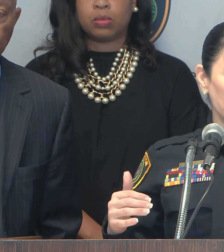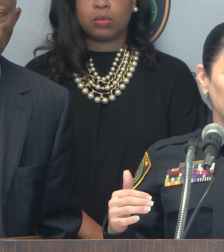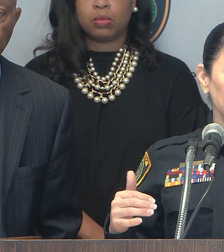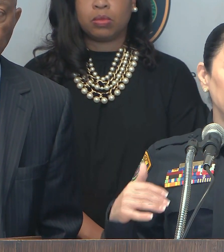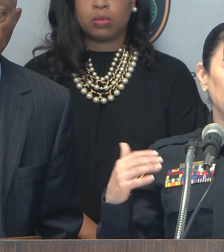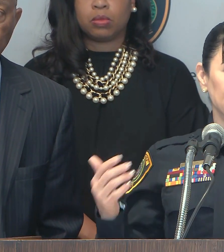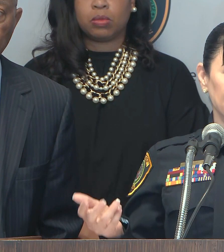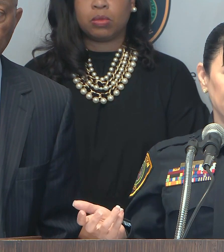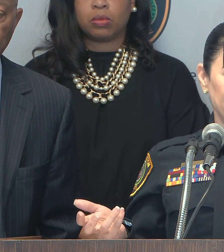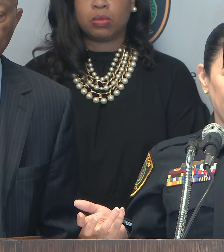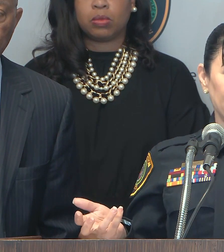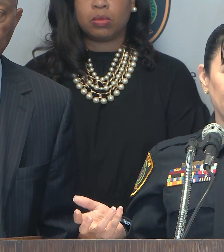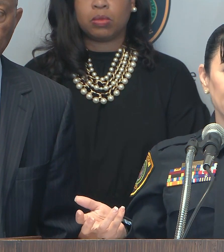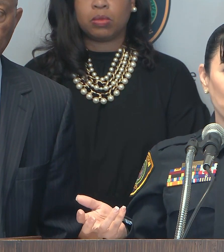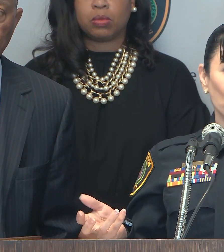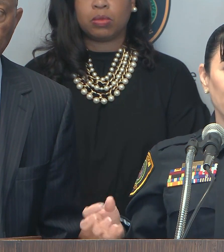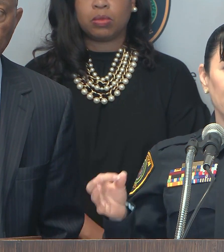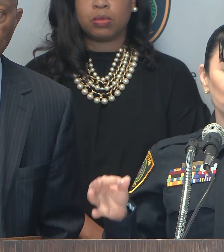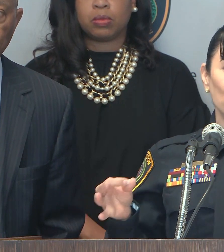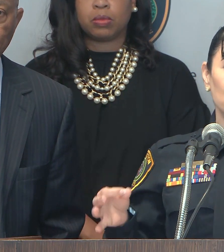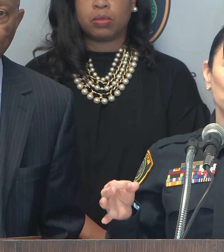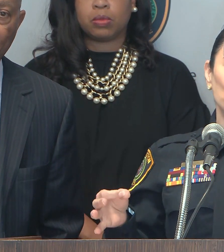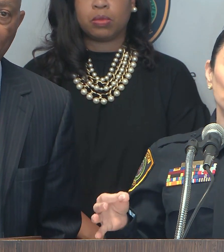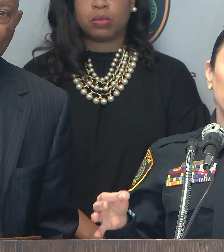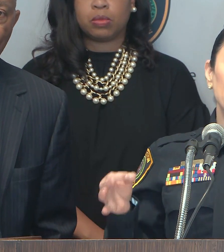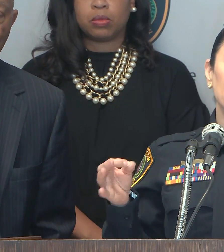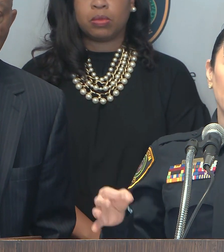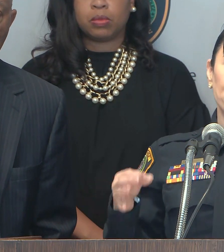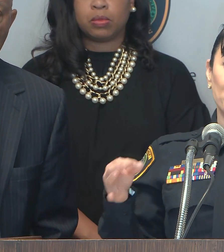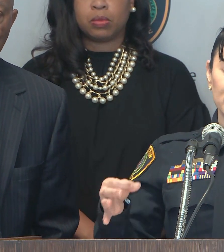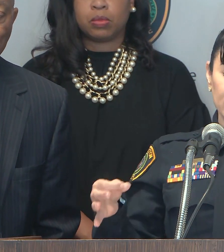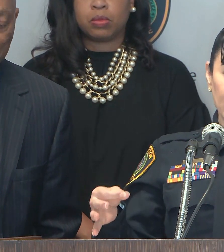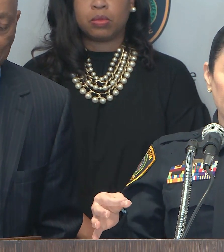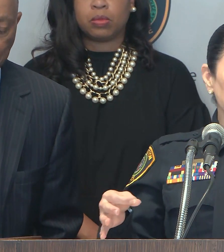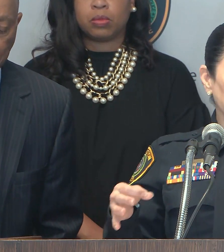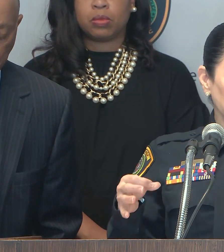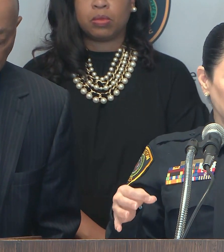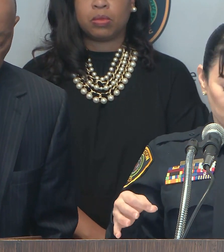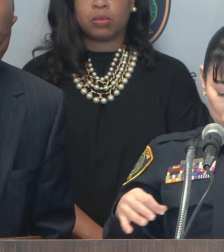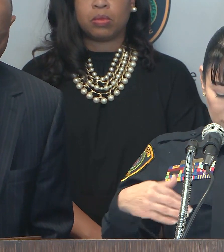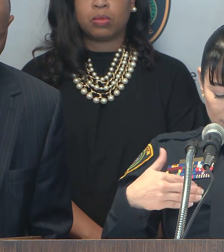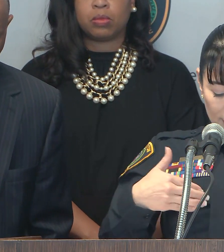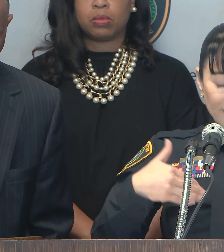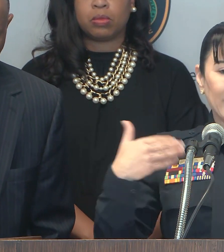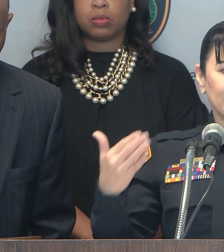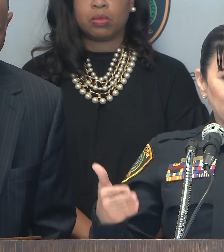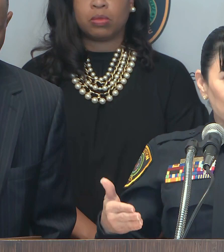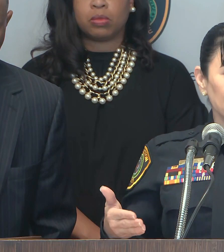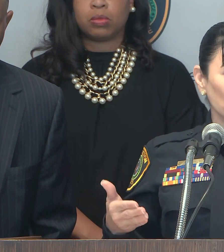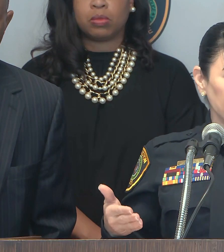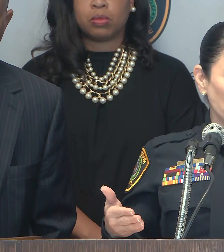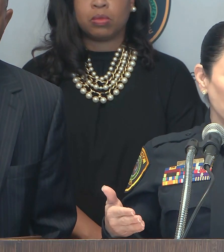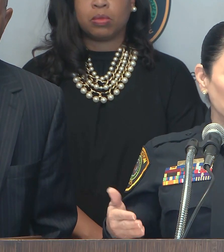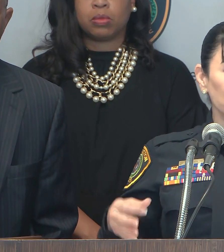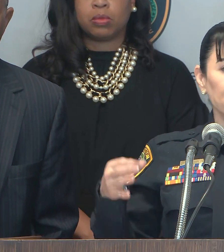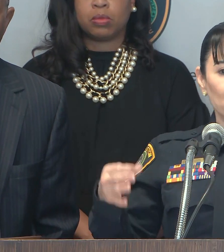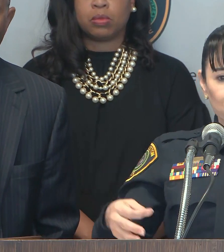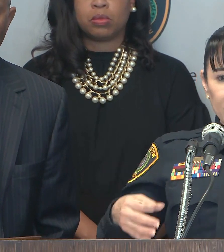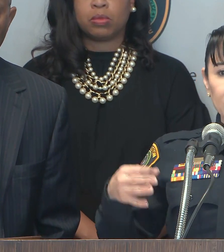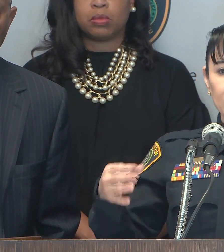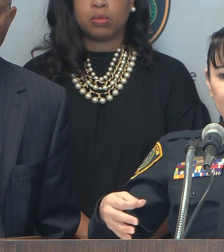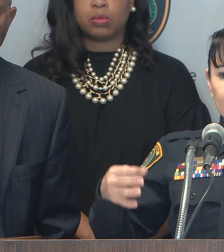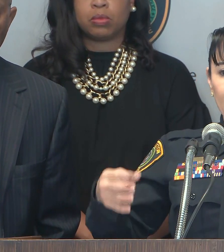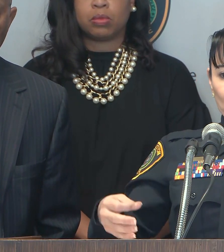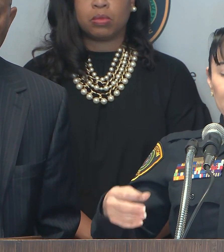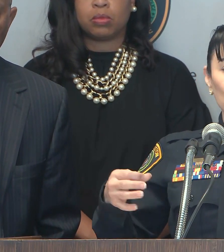las armas y las dejan en el carro. Eso es un gran porcentaje que tenemos que se lo están robando. Si los